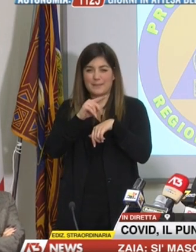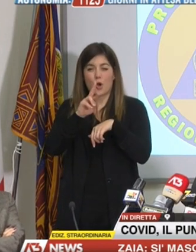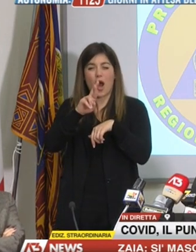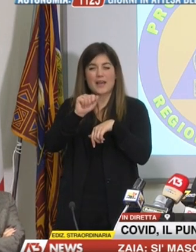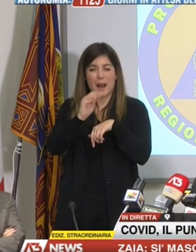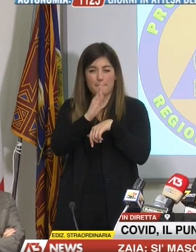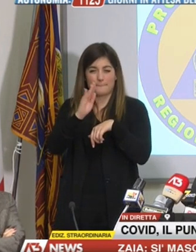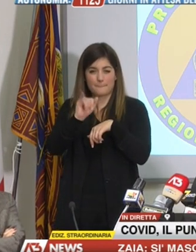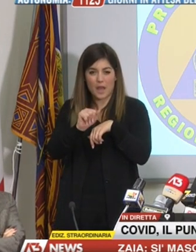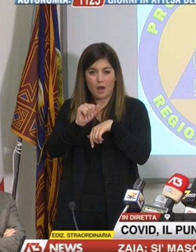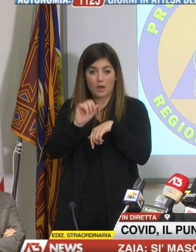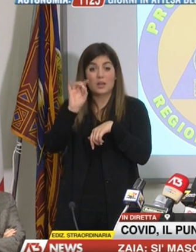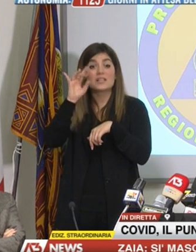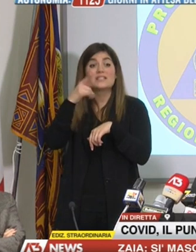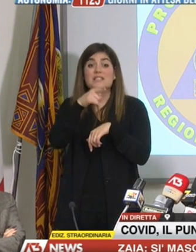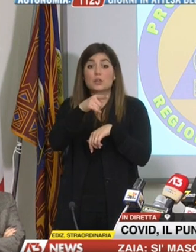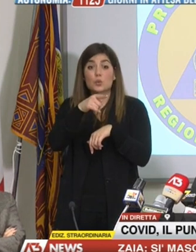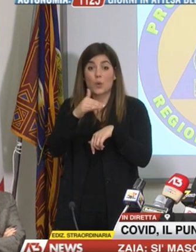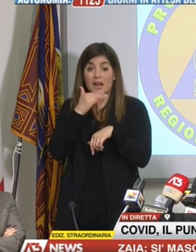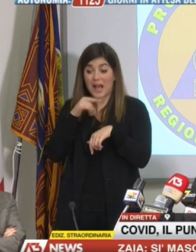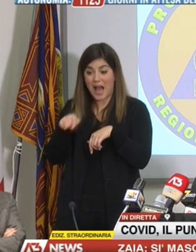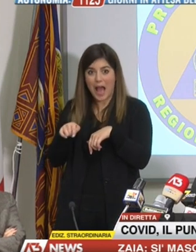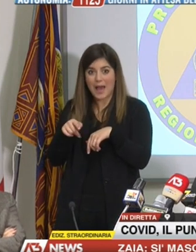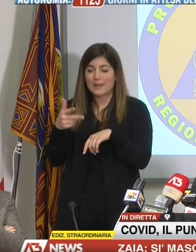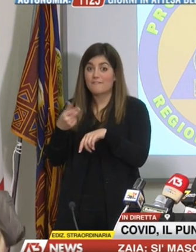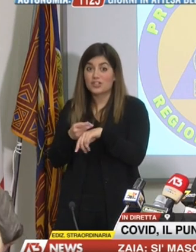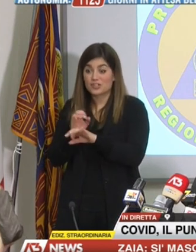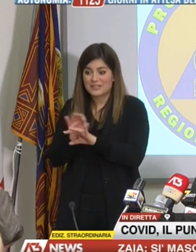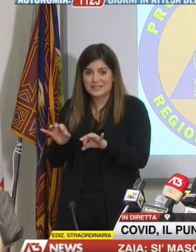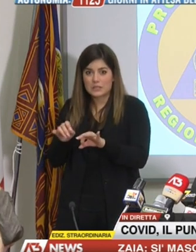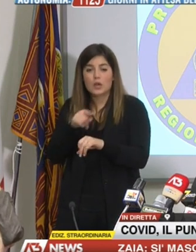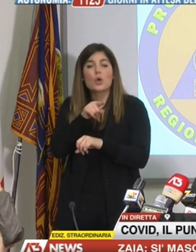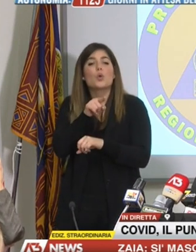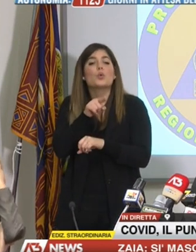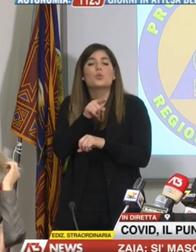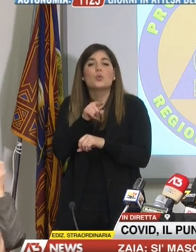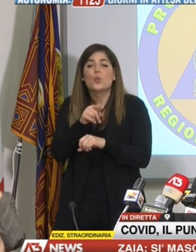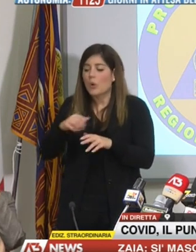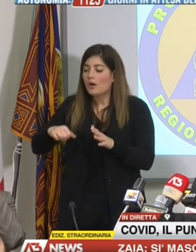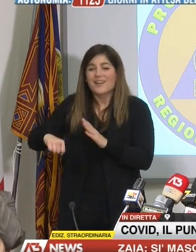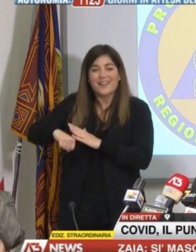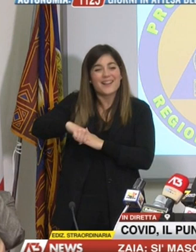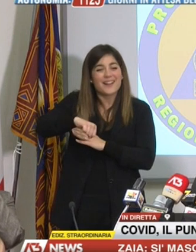in alcuni paesi non ci vai. Avremo il passaporto sanitario, vedrete che finirà così.